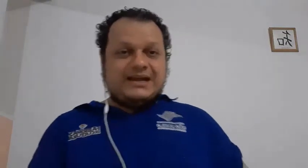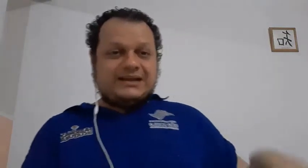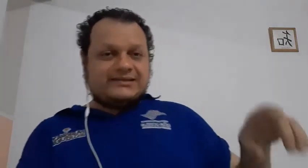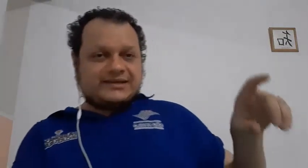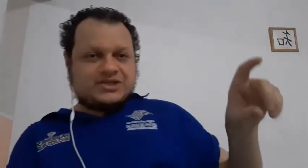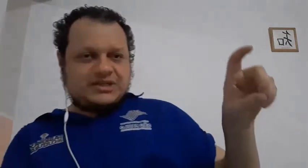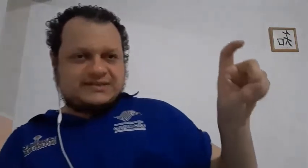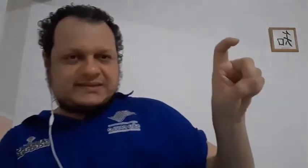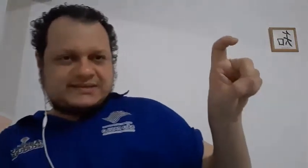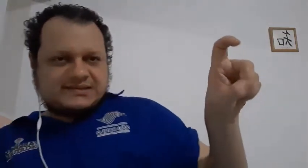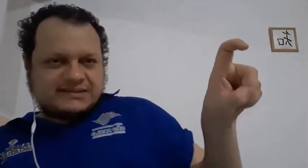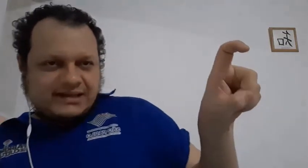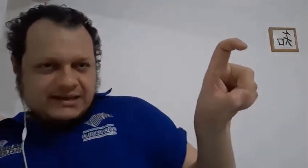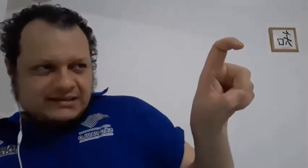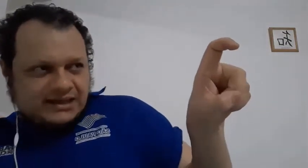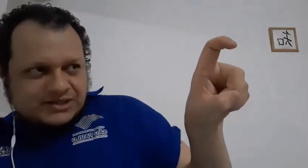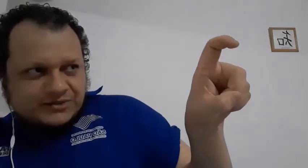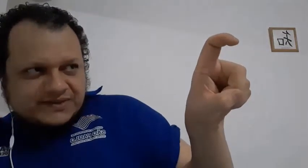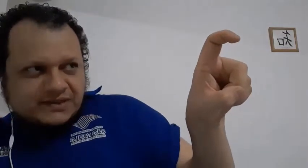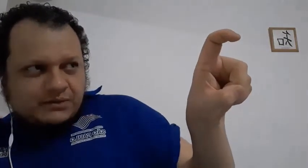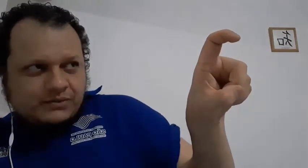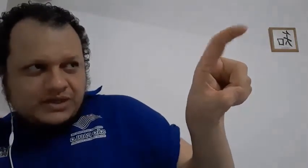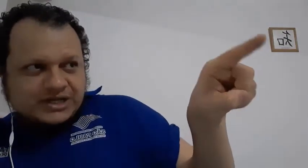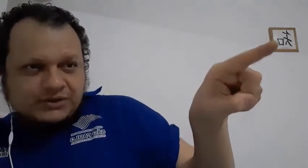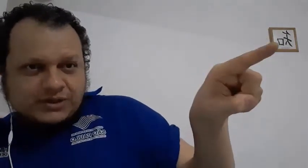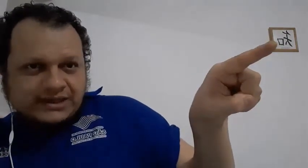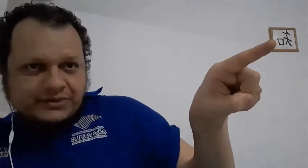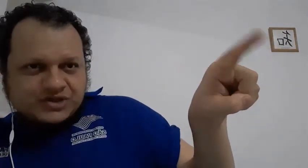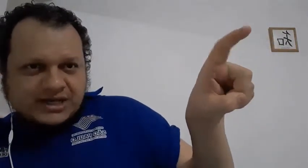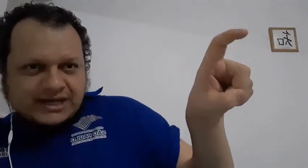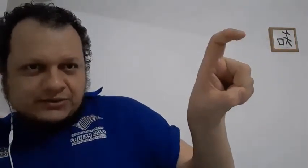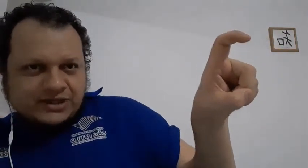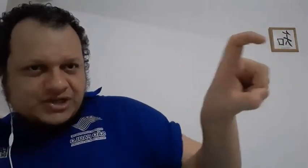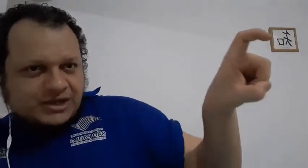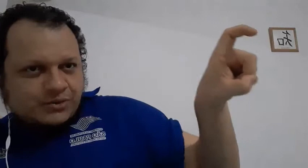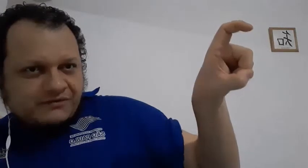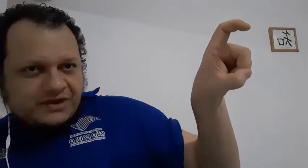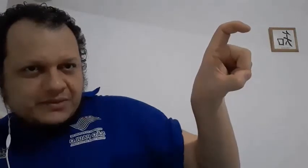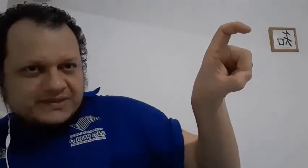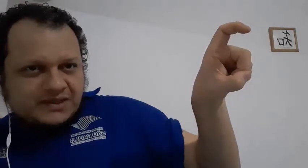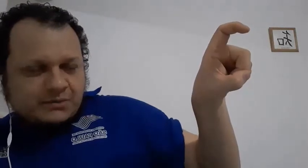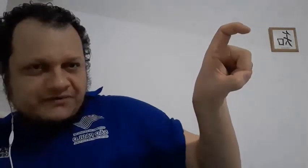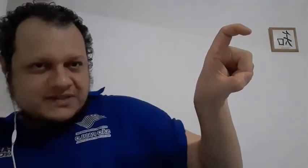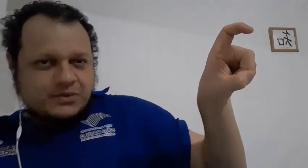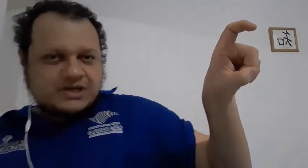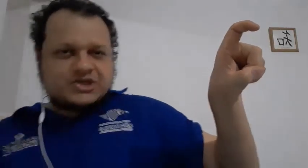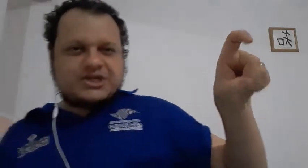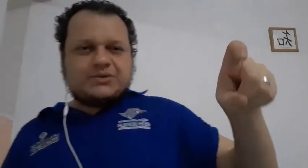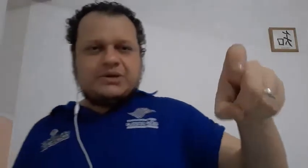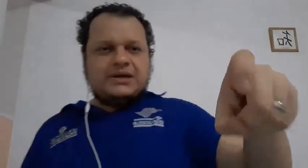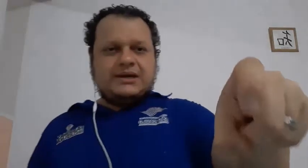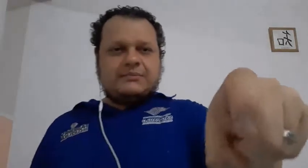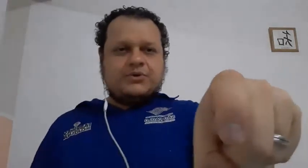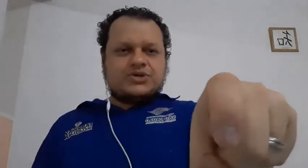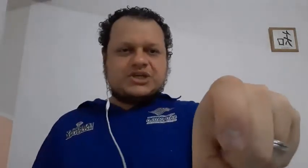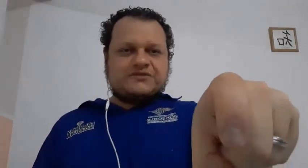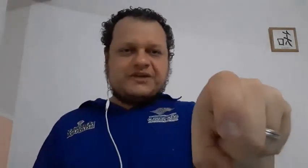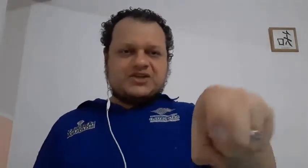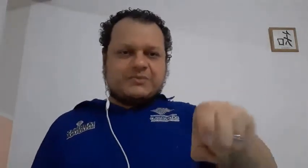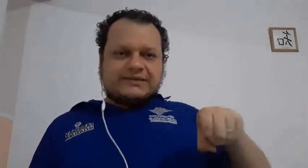Letra X. Deixa o seu indicador não esticado. Deixa ele curvinho assim, ó, para fazer um ganchinho. Puxa de frente para